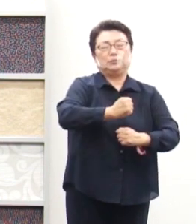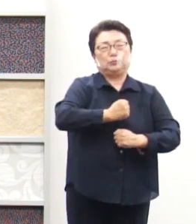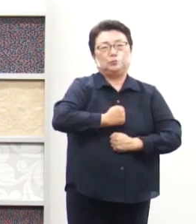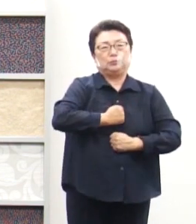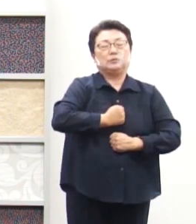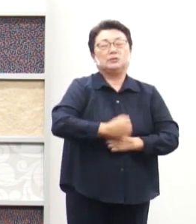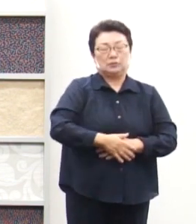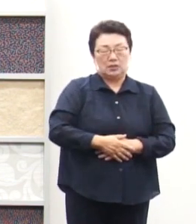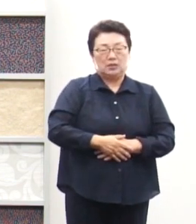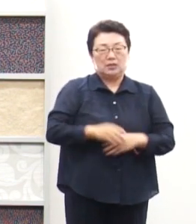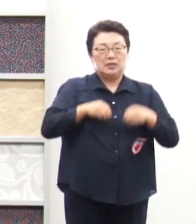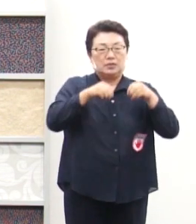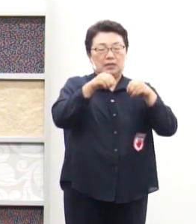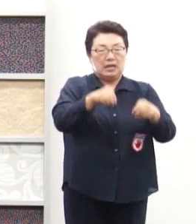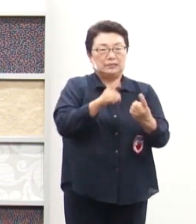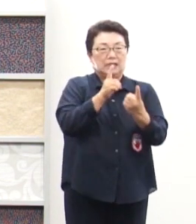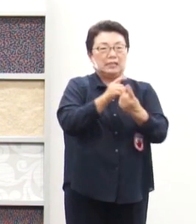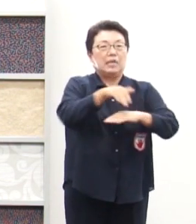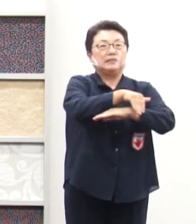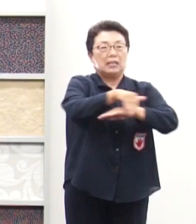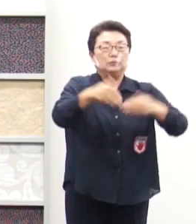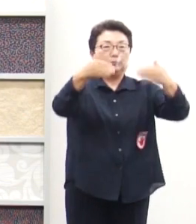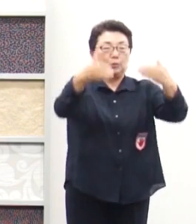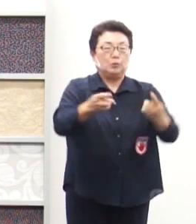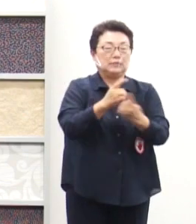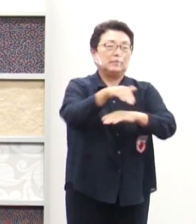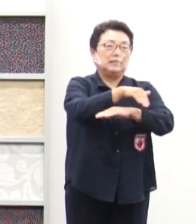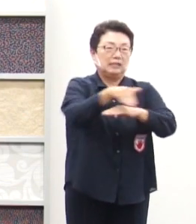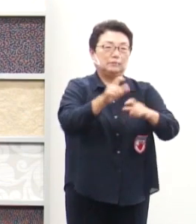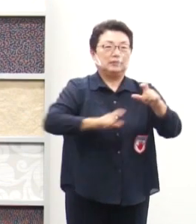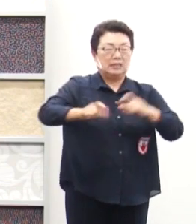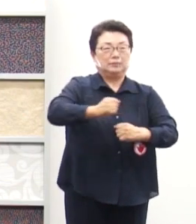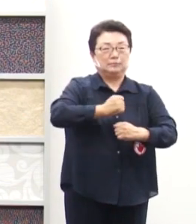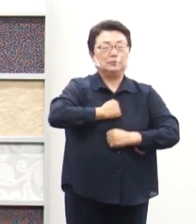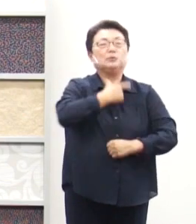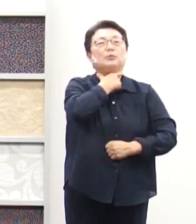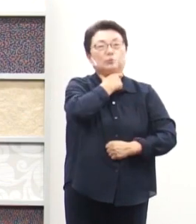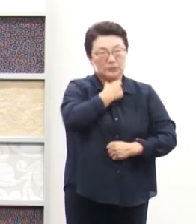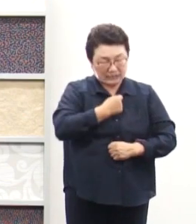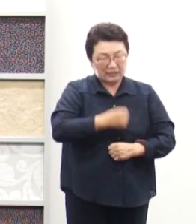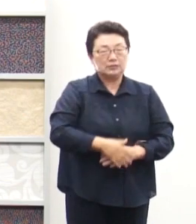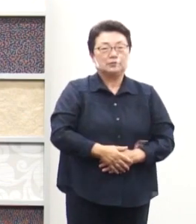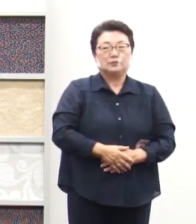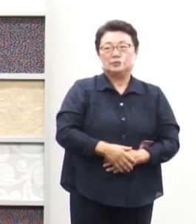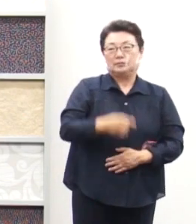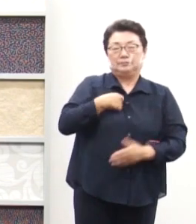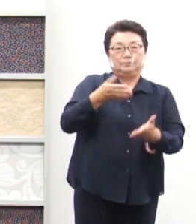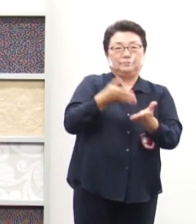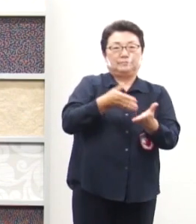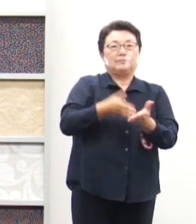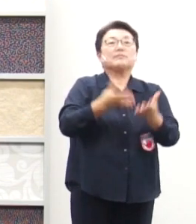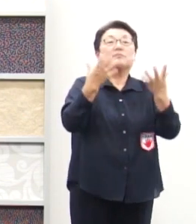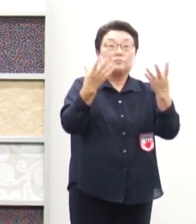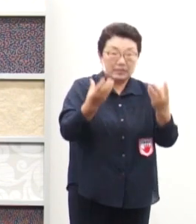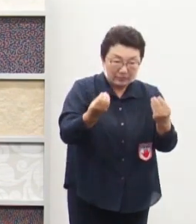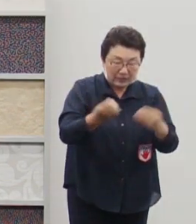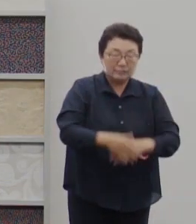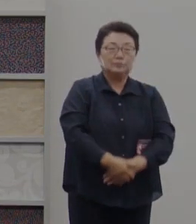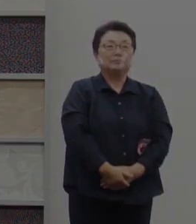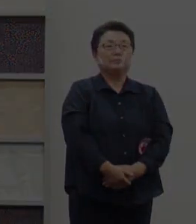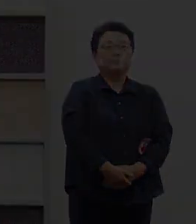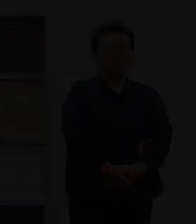き、感染防止対策のさらなる徹底を、お願いしたいと思います。私から申し上げるべきは以上であります。